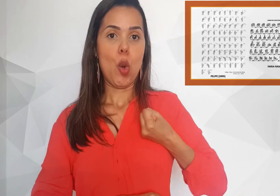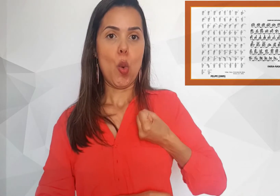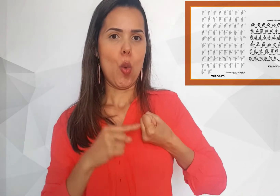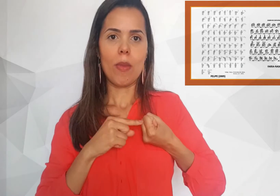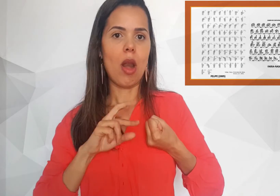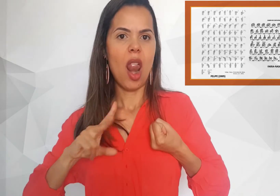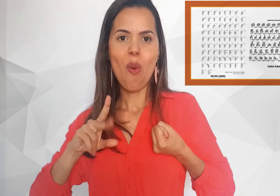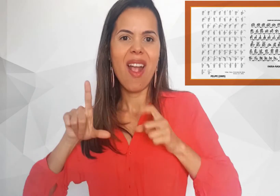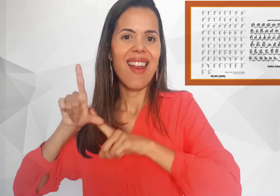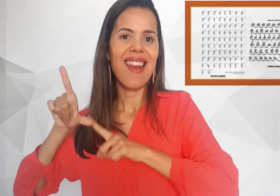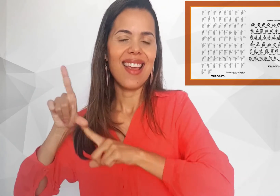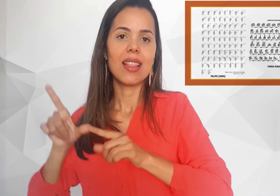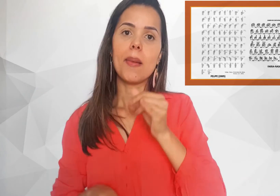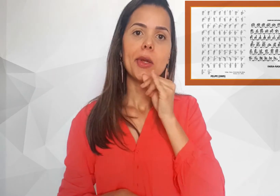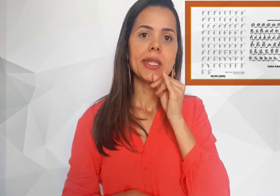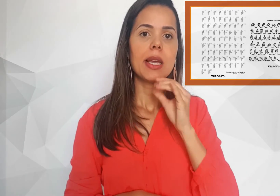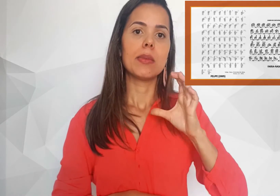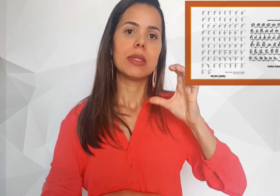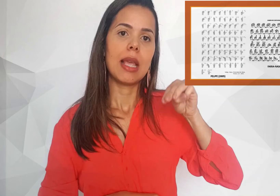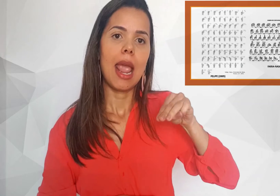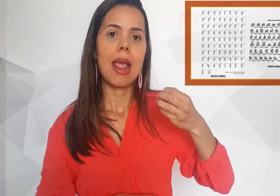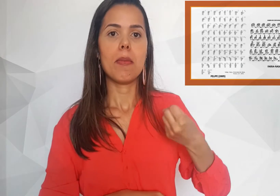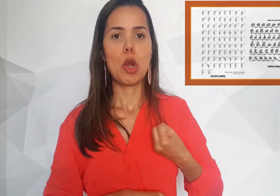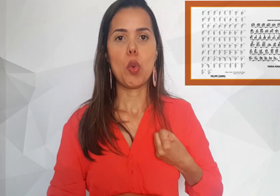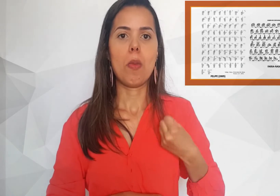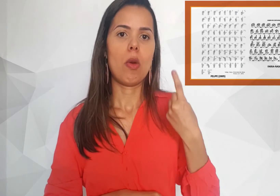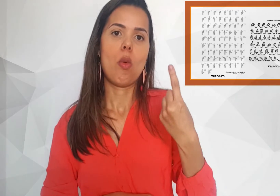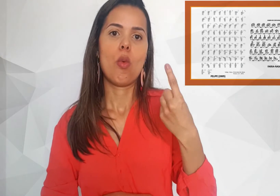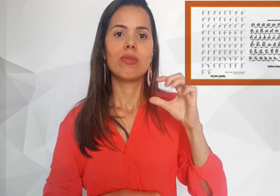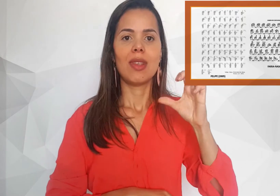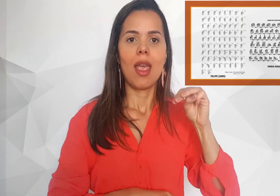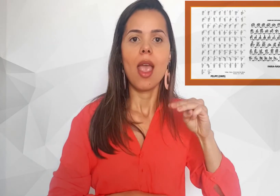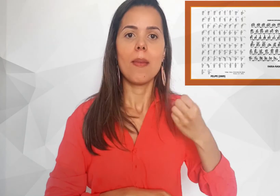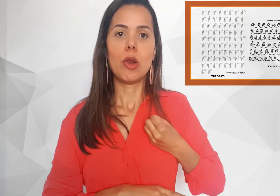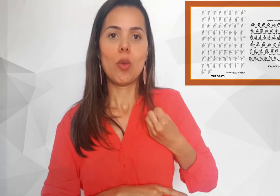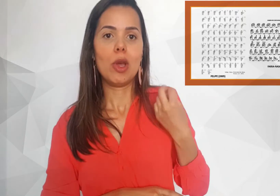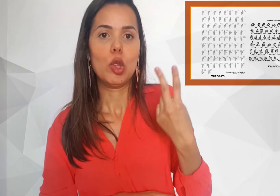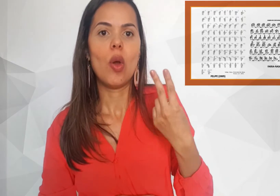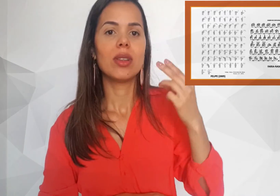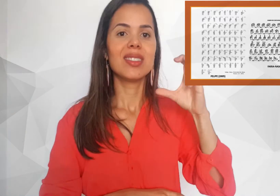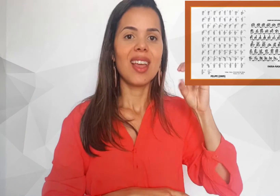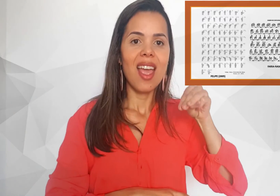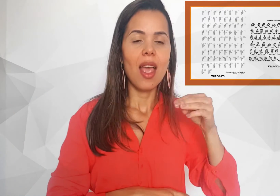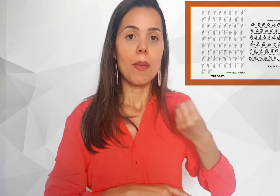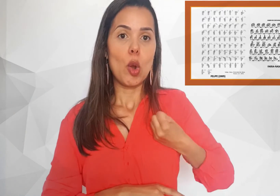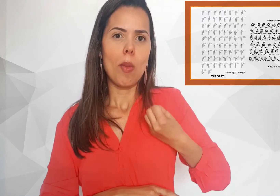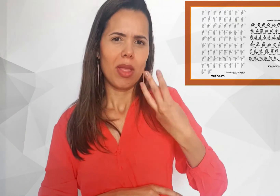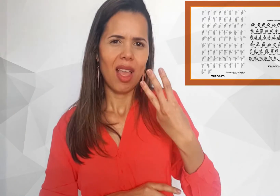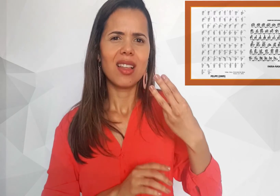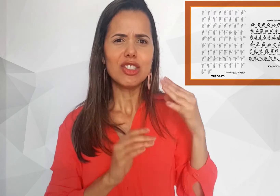referência à configuração de mão número tal, tá? É esse tipo de descrição que nós fazemos, fazendo referência à